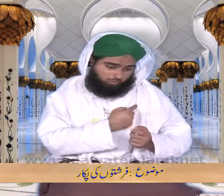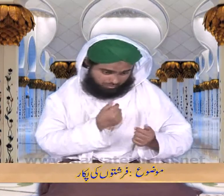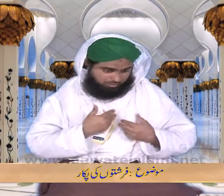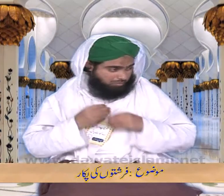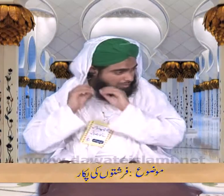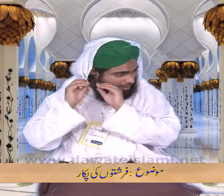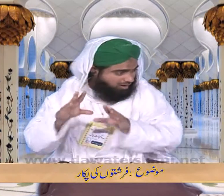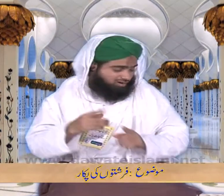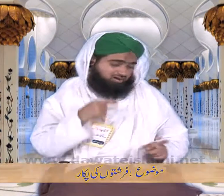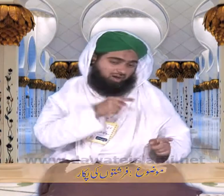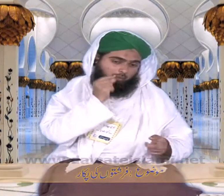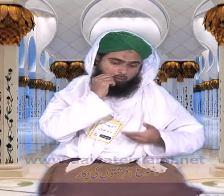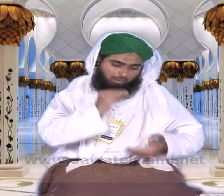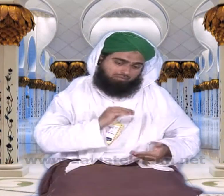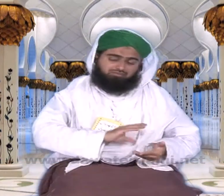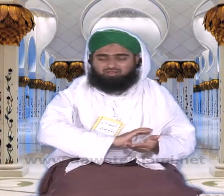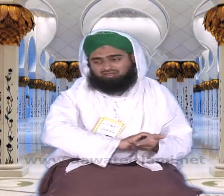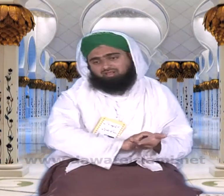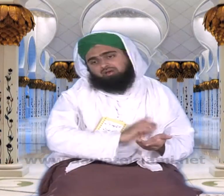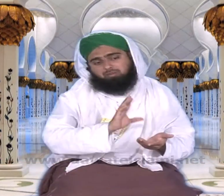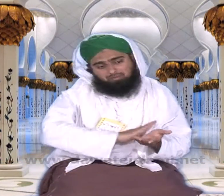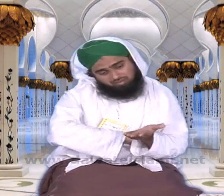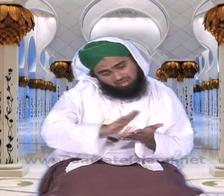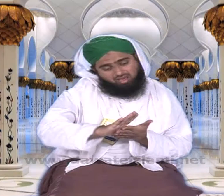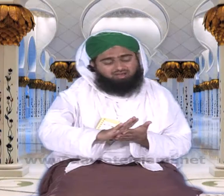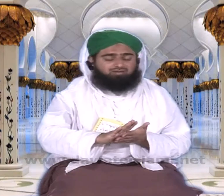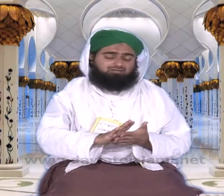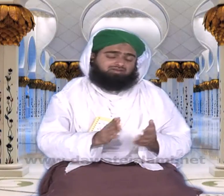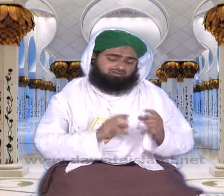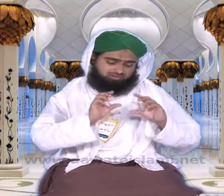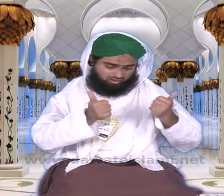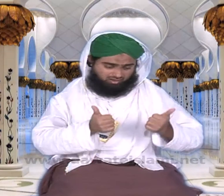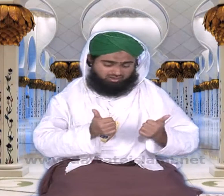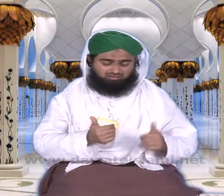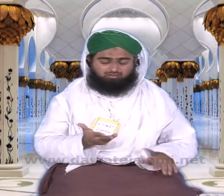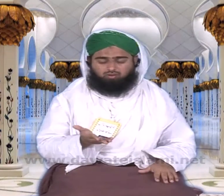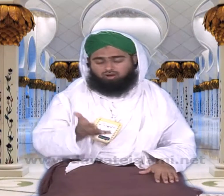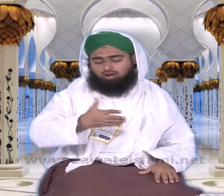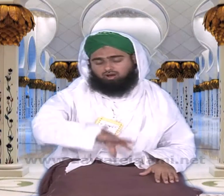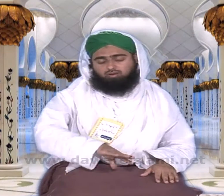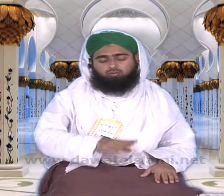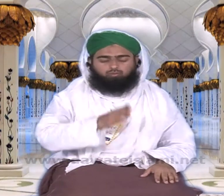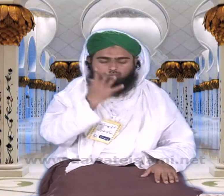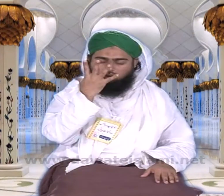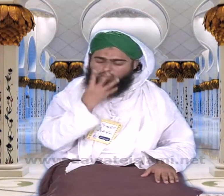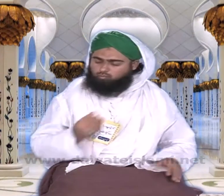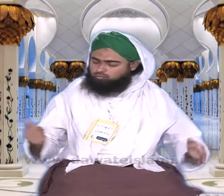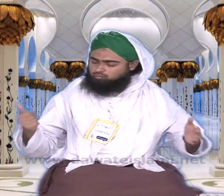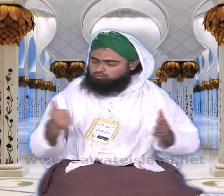فیض چاہیے لے لو لیکن ڈاکٹر صاحب امید نہیں دیتے اتنے میں شور اٹھتا ہے کہ ارے اس کی زبان بھاری ہو گئی اس کی